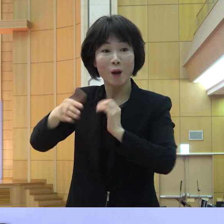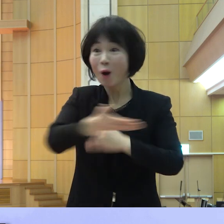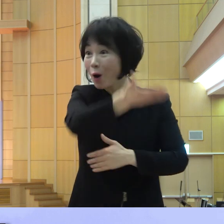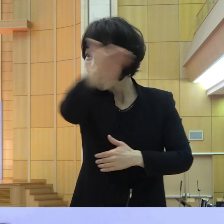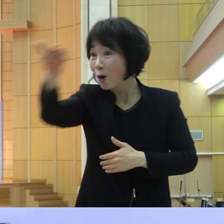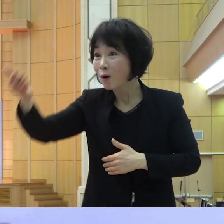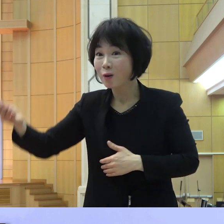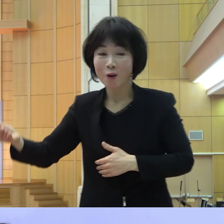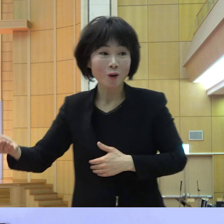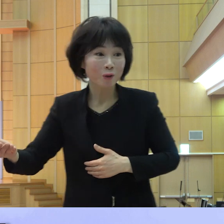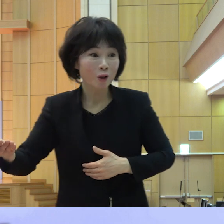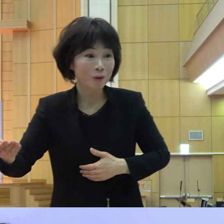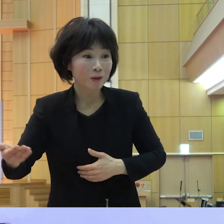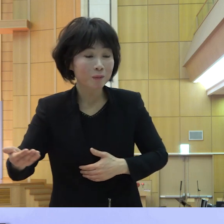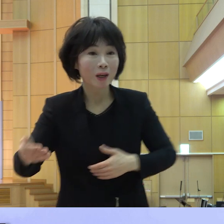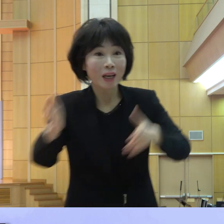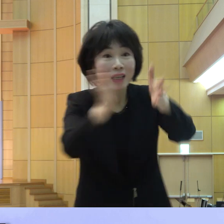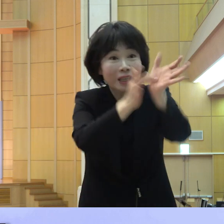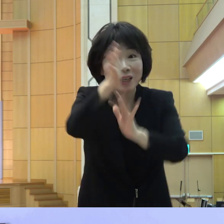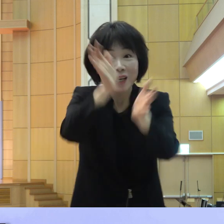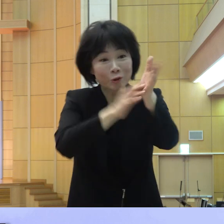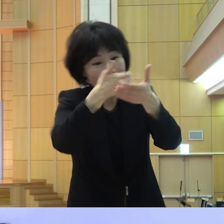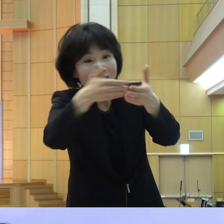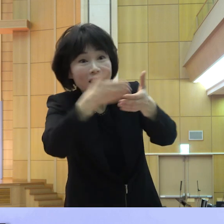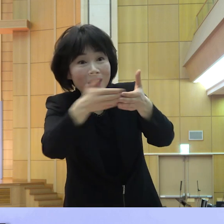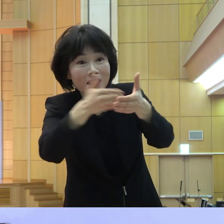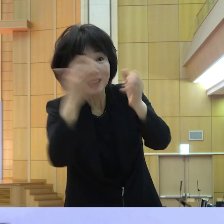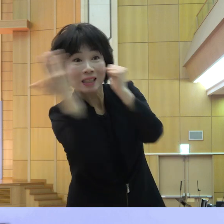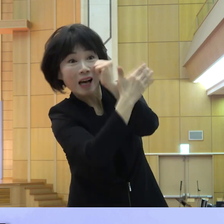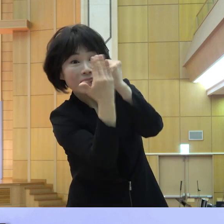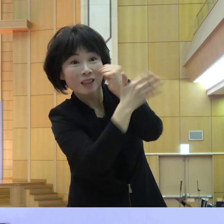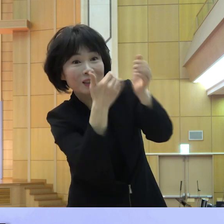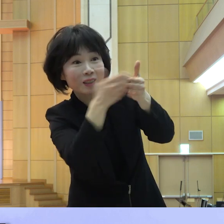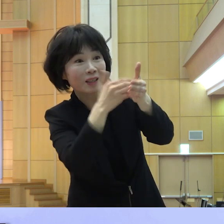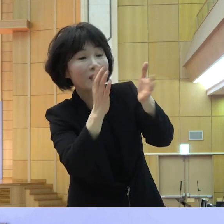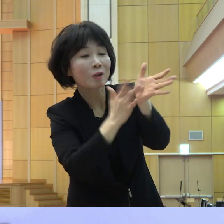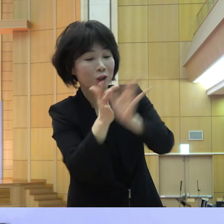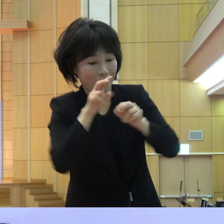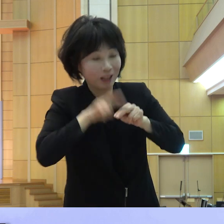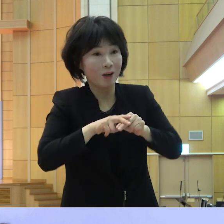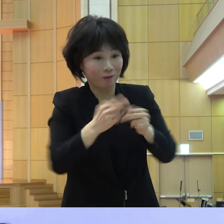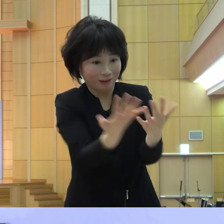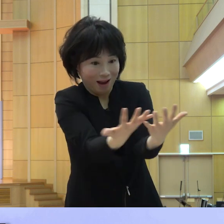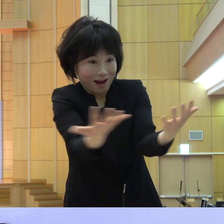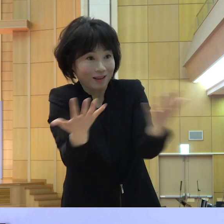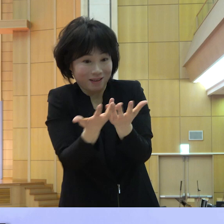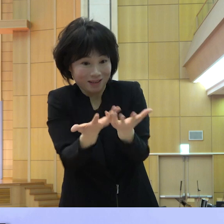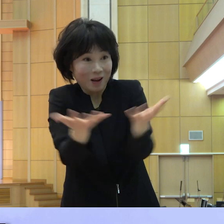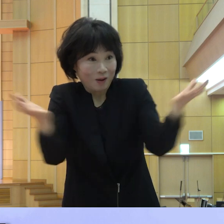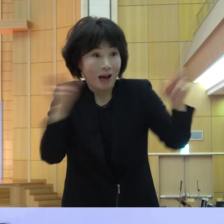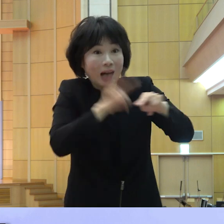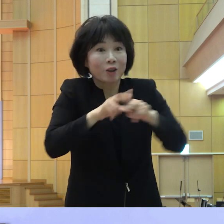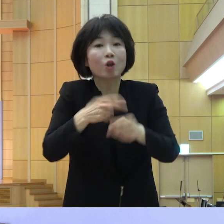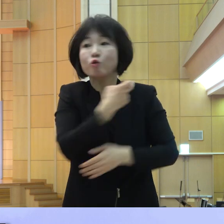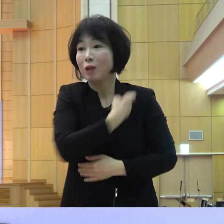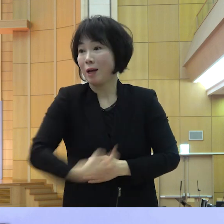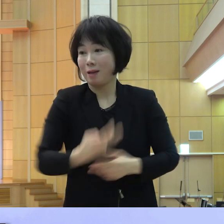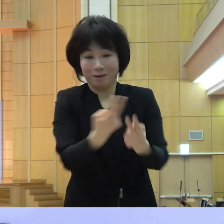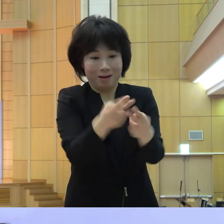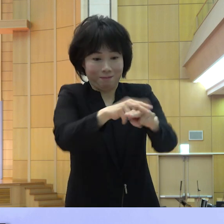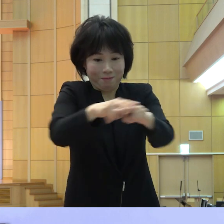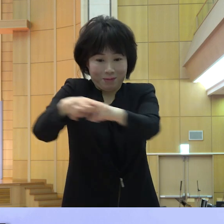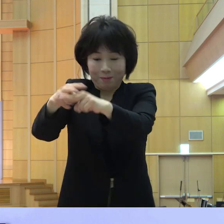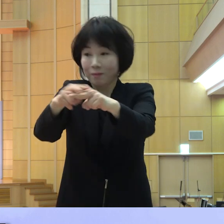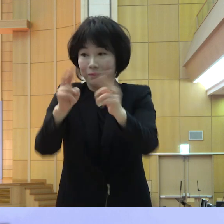가면 액자에 그 예수님 성만찬 하는 그런 사진 있잖아요. 그렇죠? 예수님 중간에 계시고 제자들 쭉